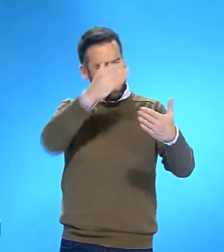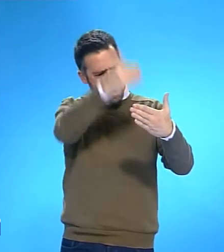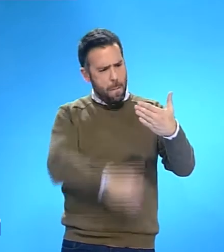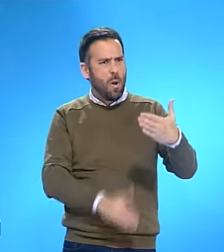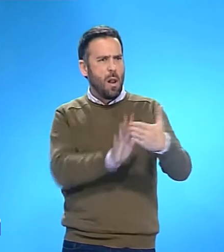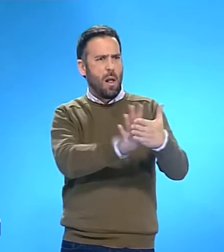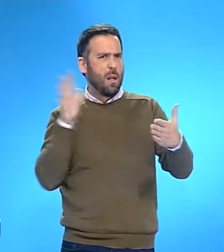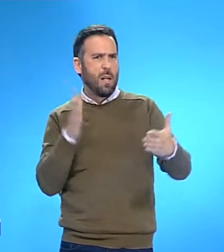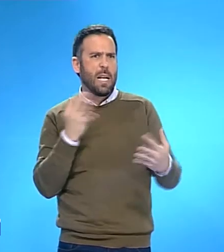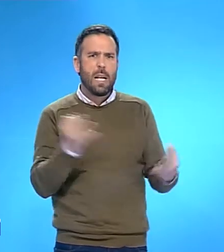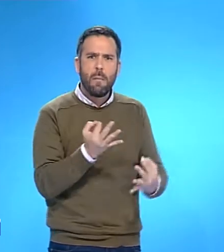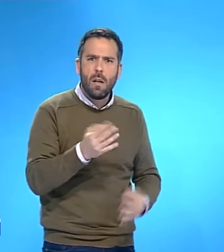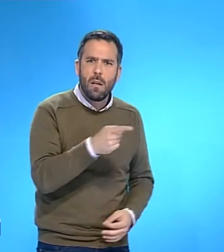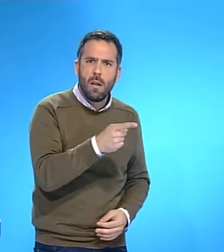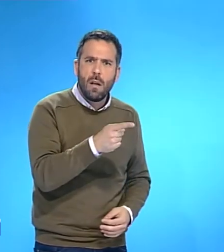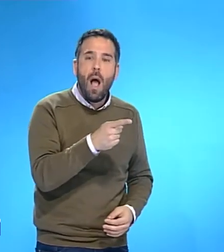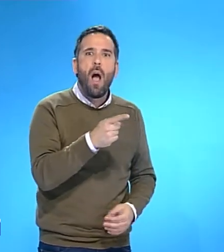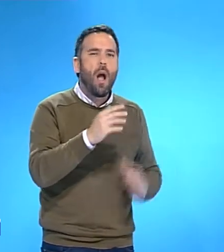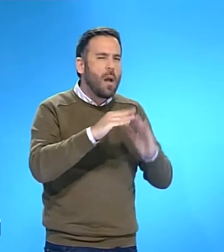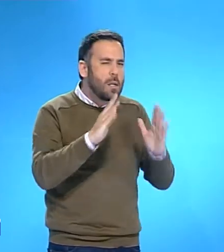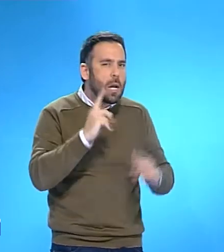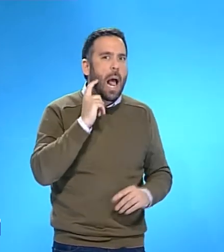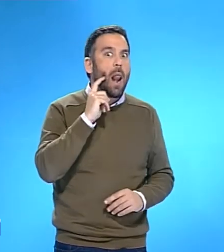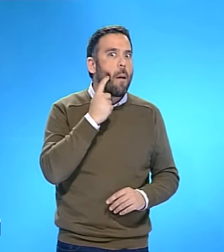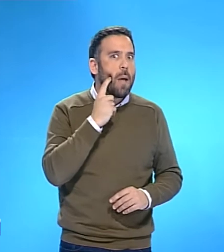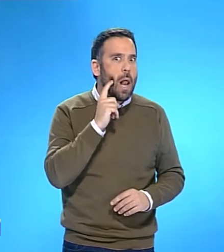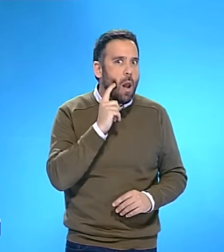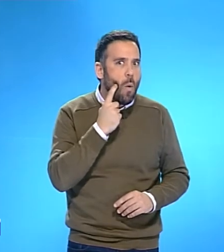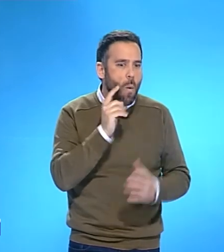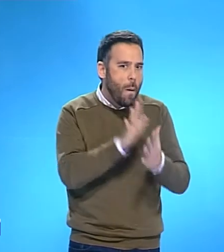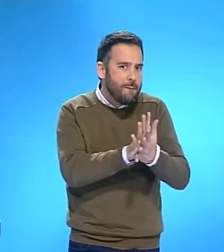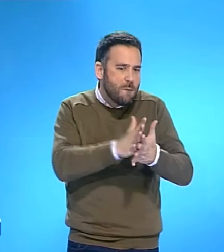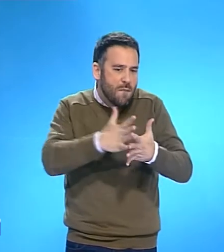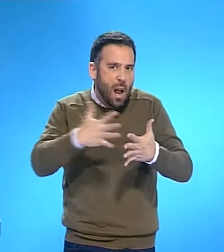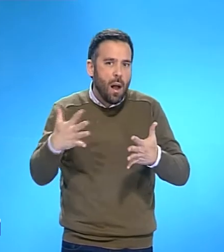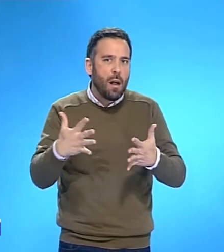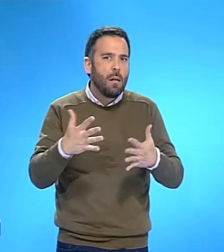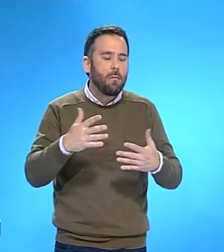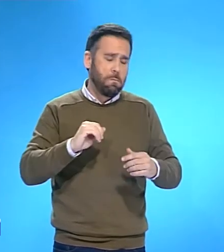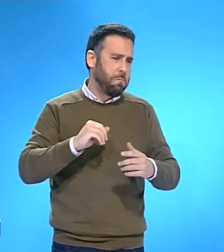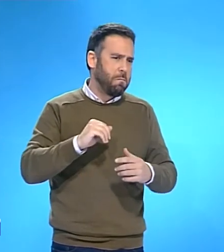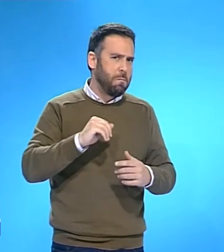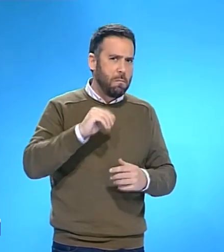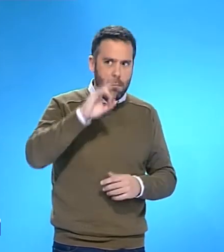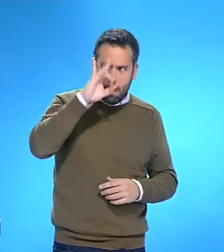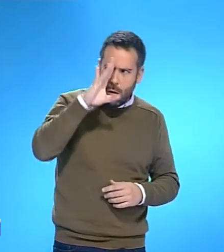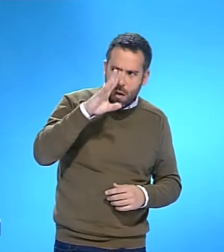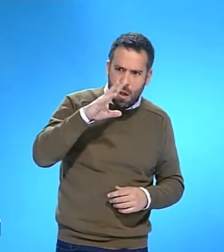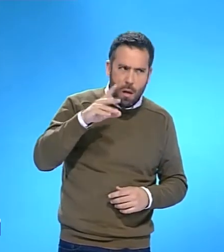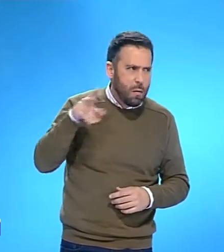fin lo consiguió. Comprendió que estaba en una casa de caramelo. De repente